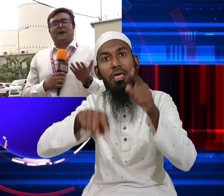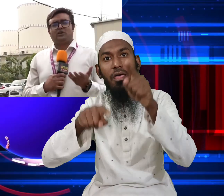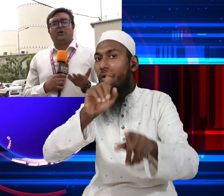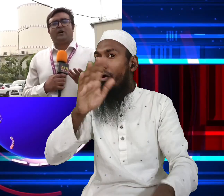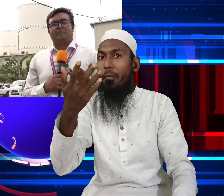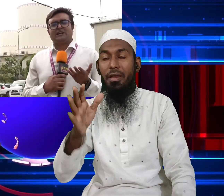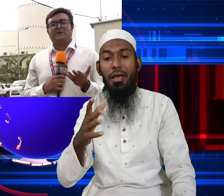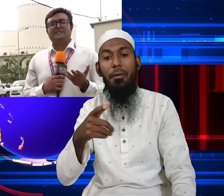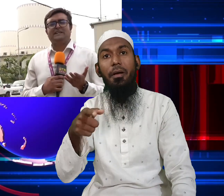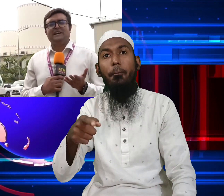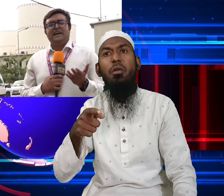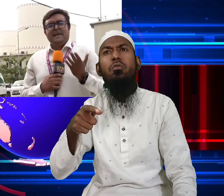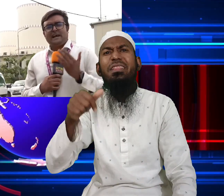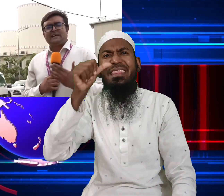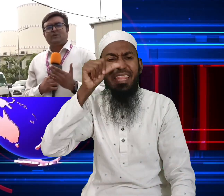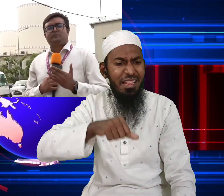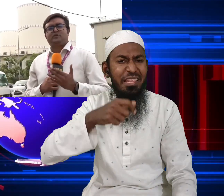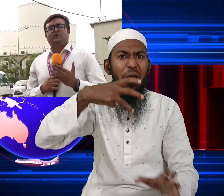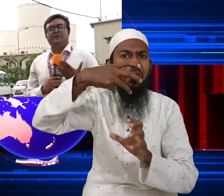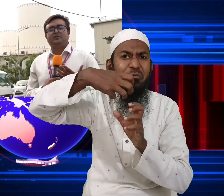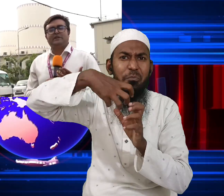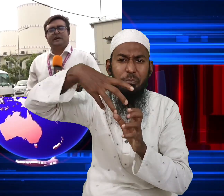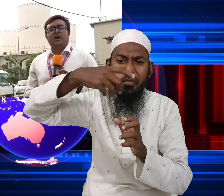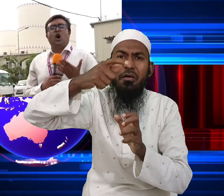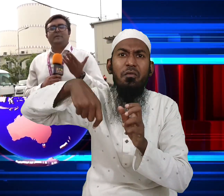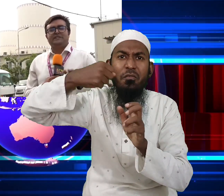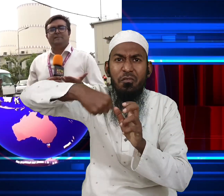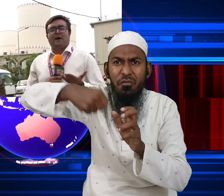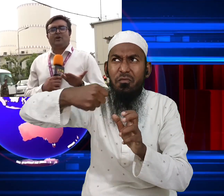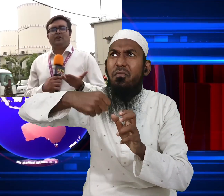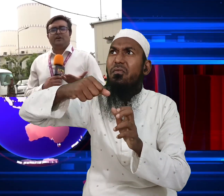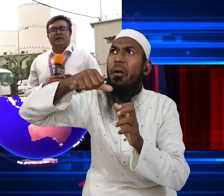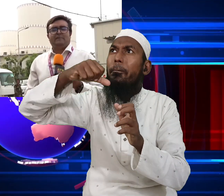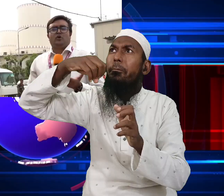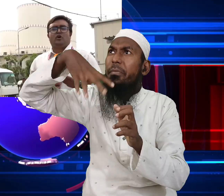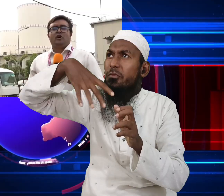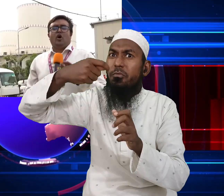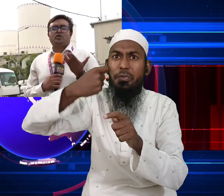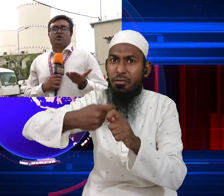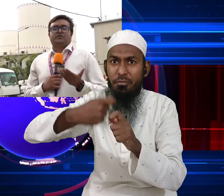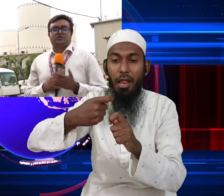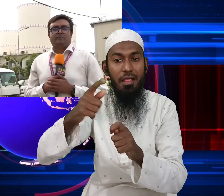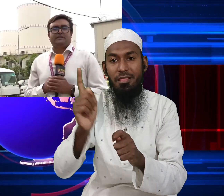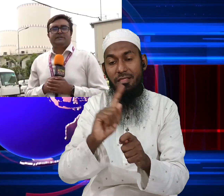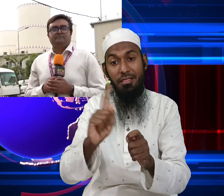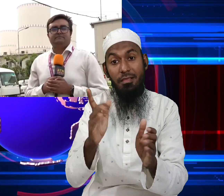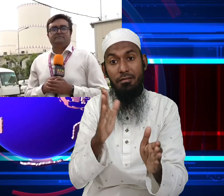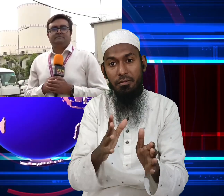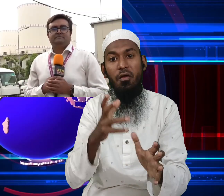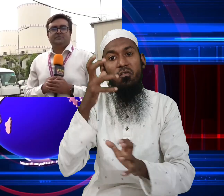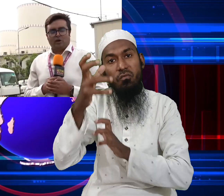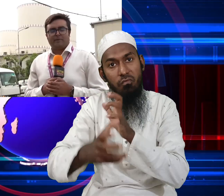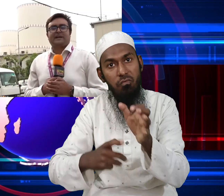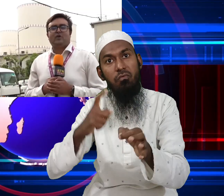পরিবেশ বান্ধব হওয়ার পাশাপাশি এখানকার উৎপাদিত বিদ্যুতে হবে শিল্পায়ন এবং অর্থনৈতিক